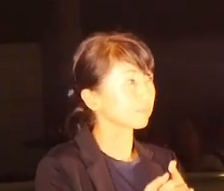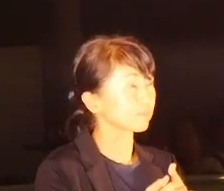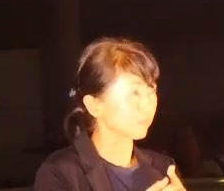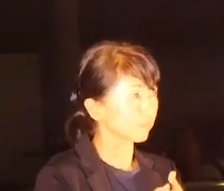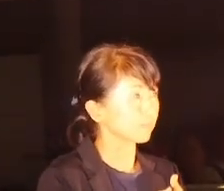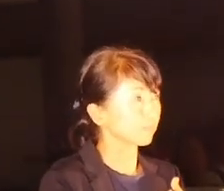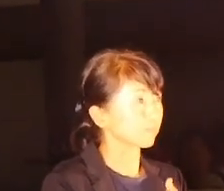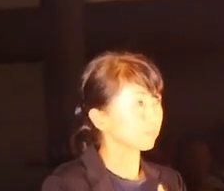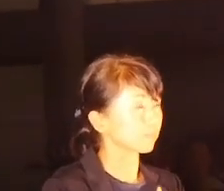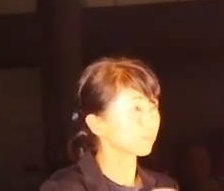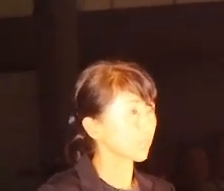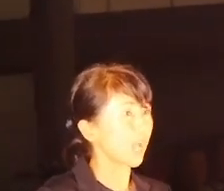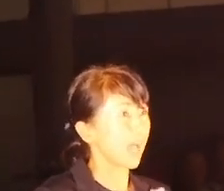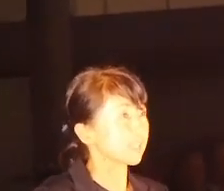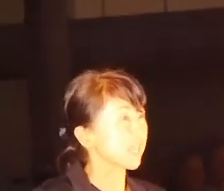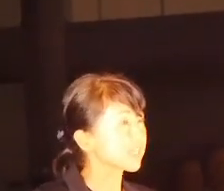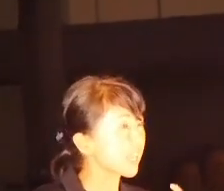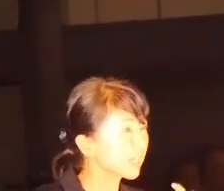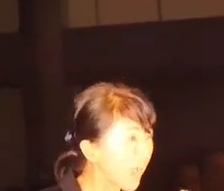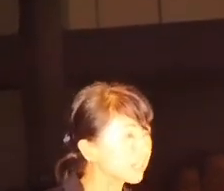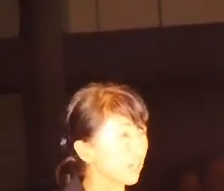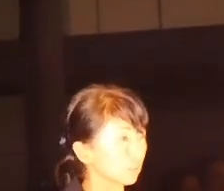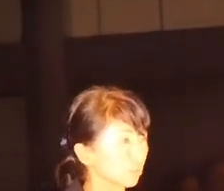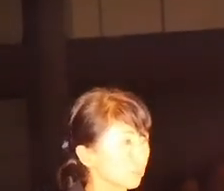税制改革によって9兆円、